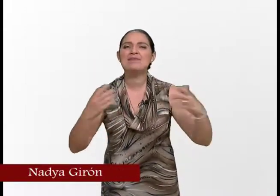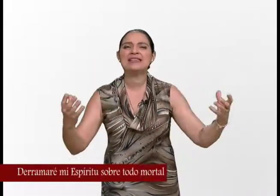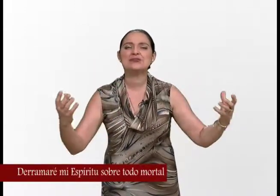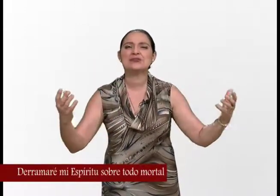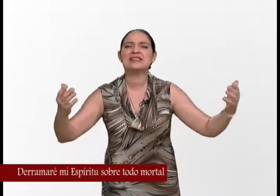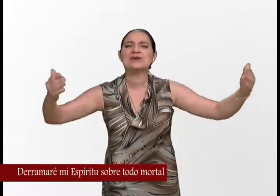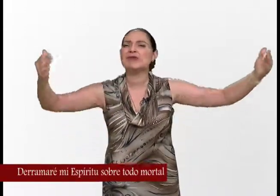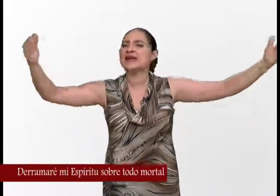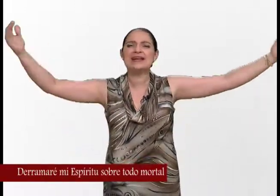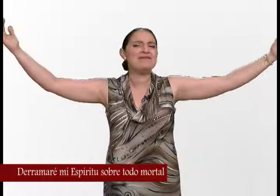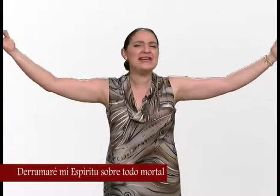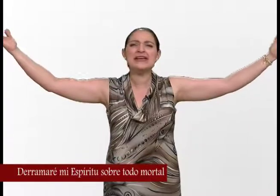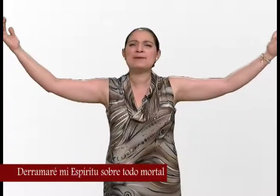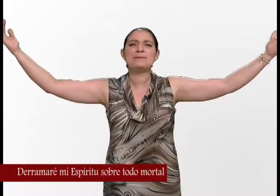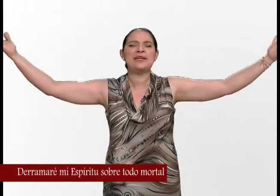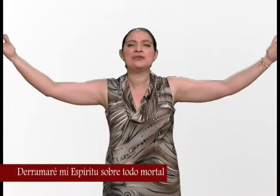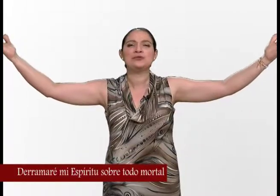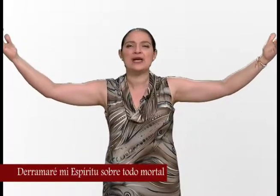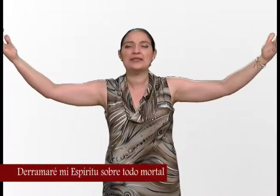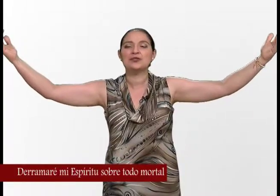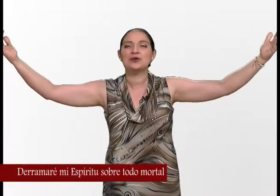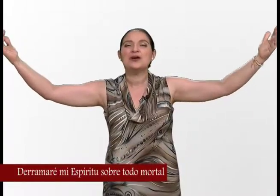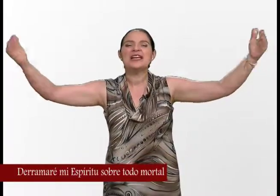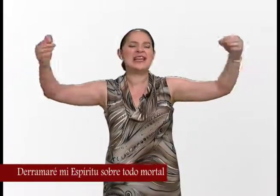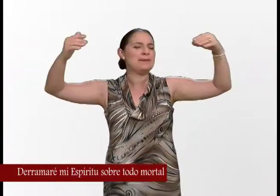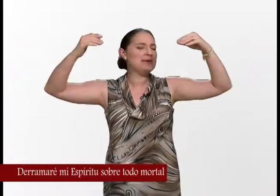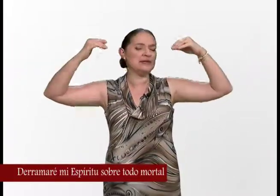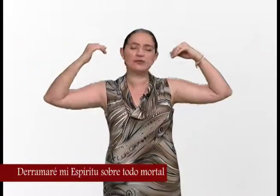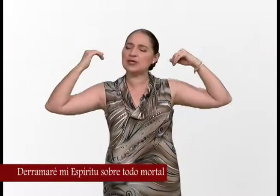su corazón y dígale: ven Espíritu Santo, y el Espíritu Santo